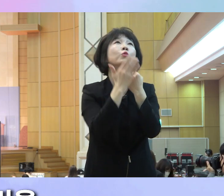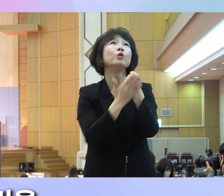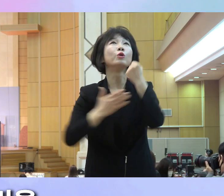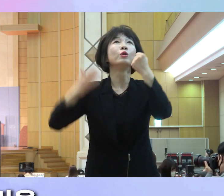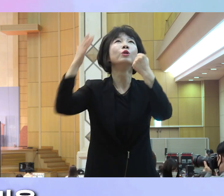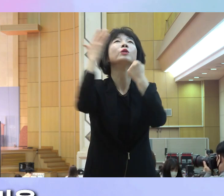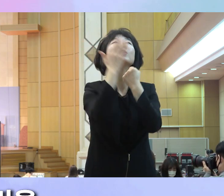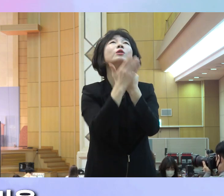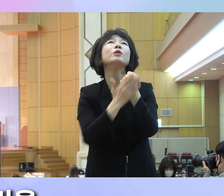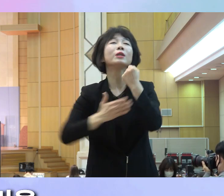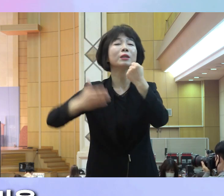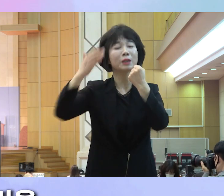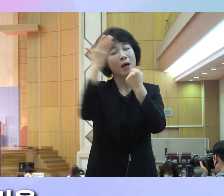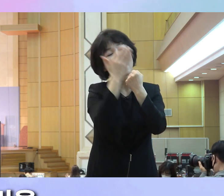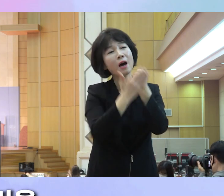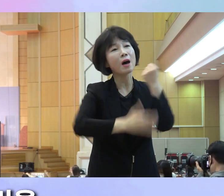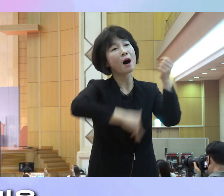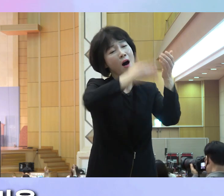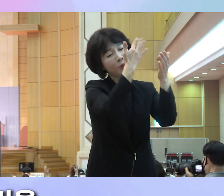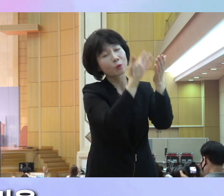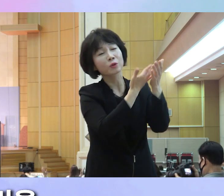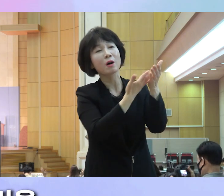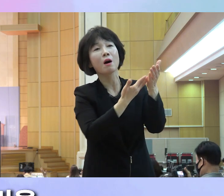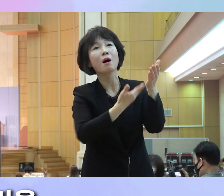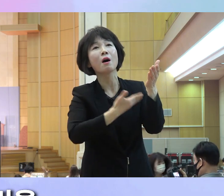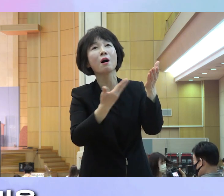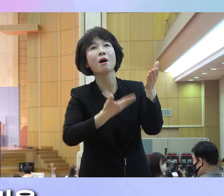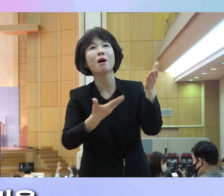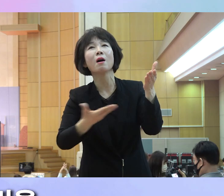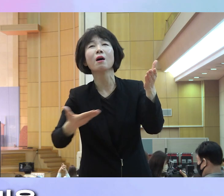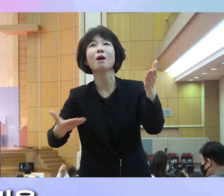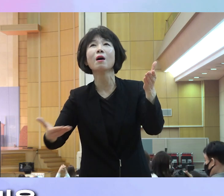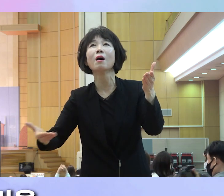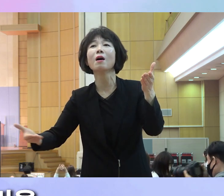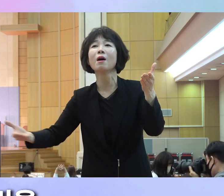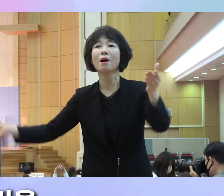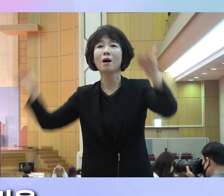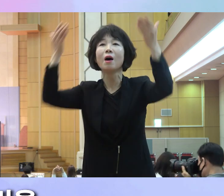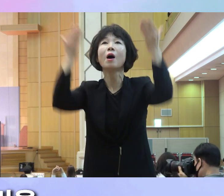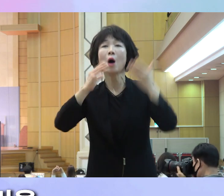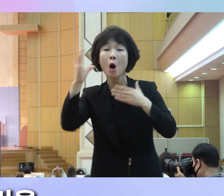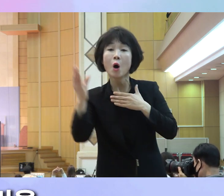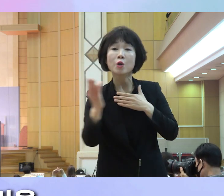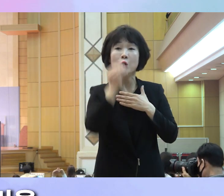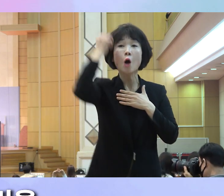은혜의 강물 흐르게 하소서.